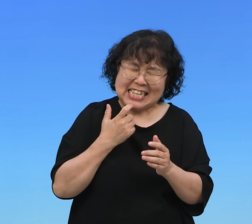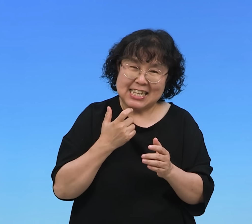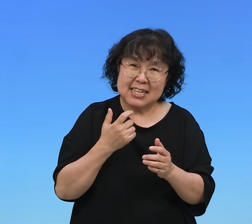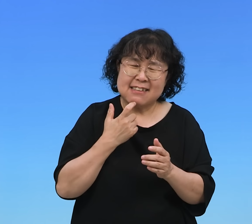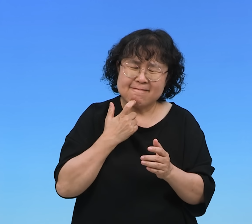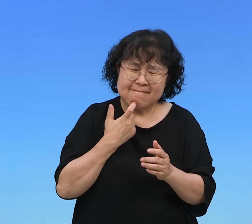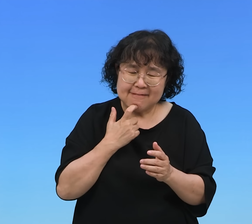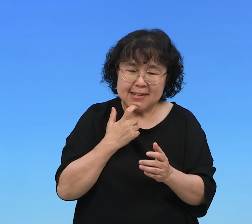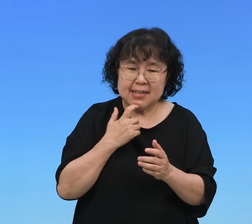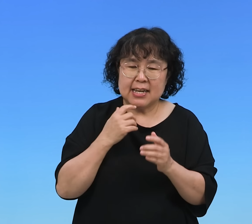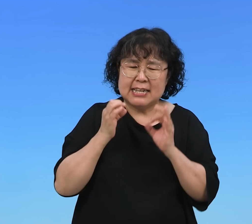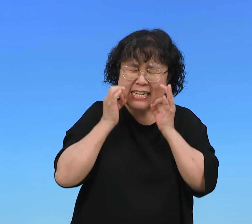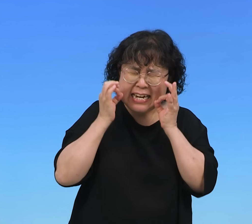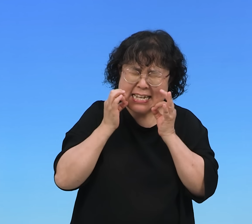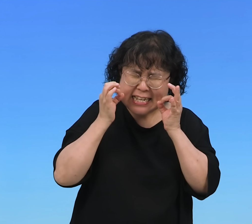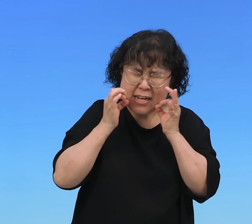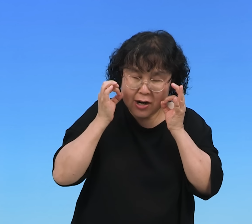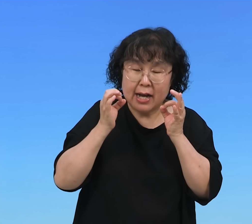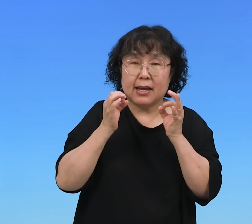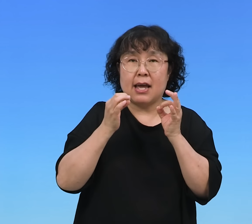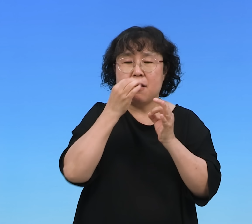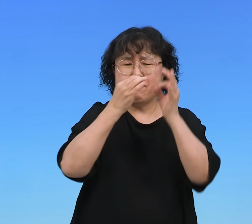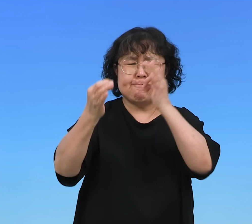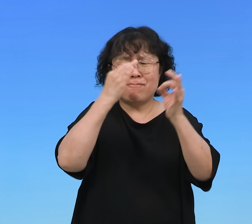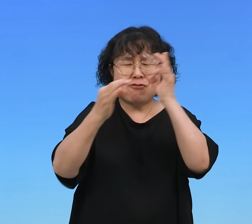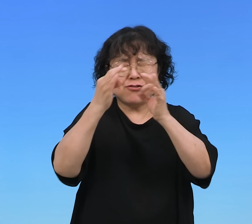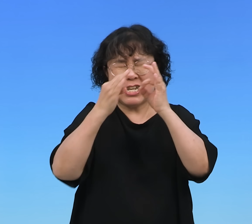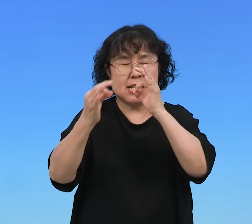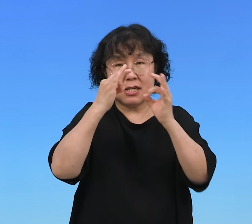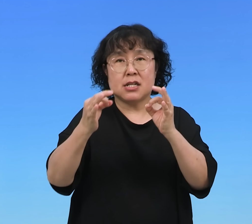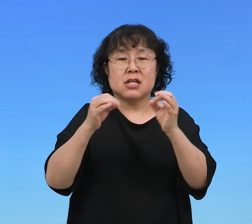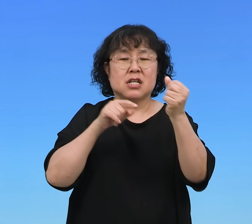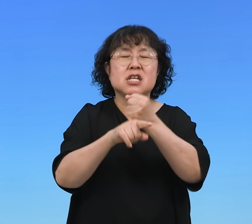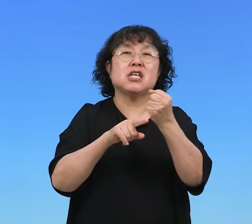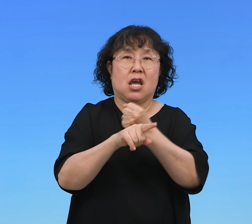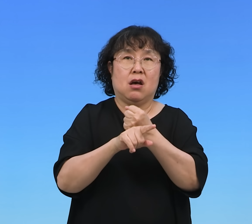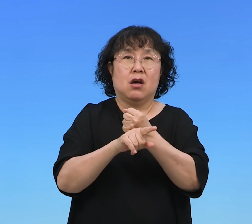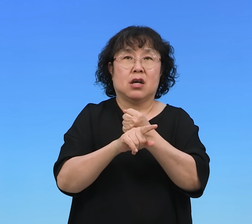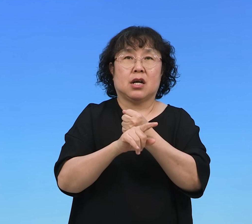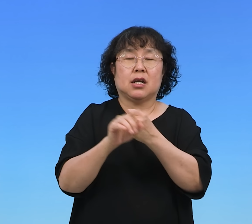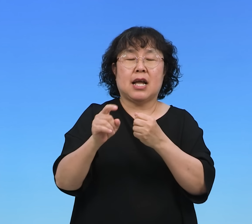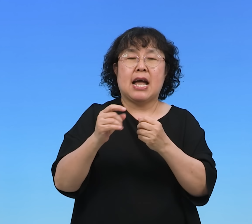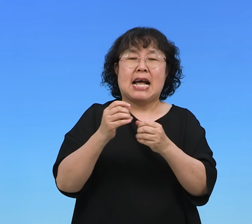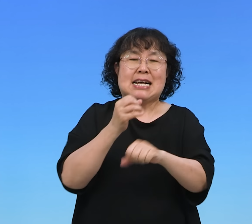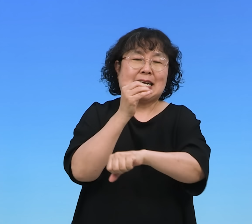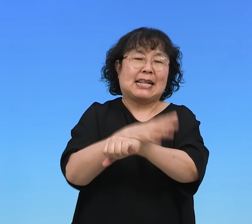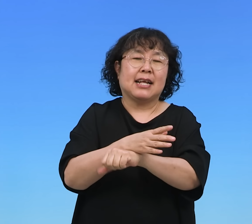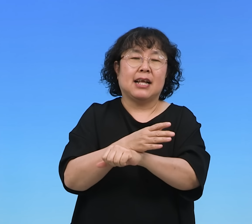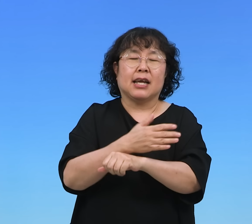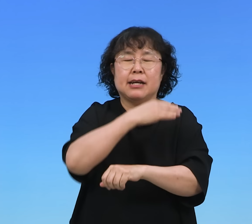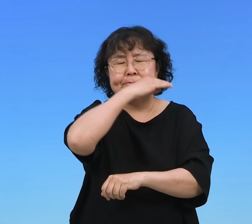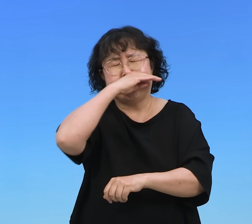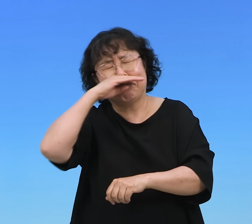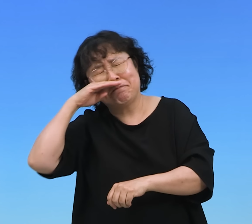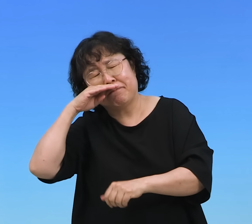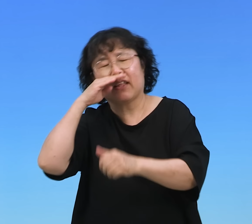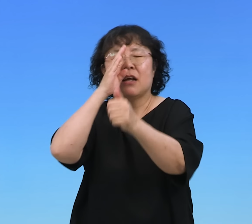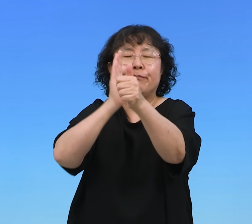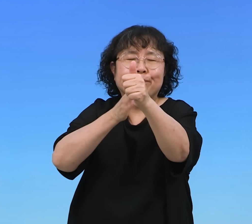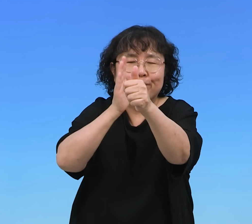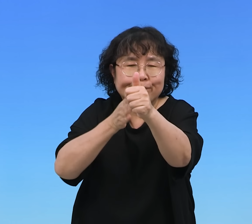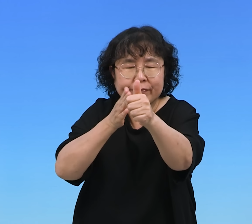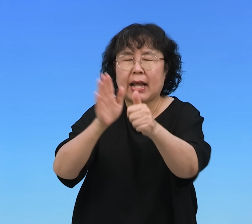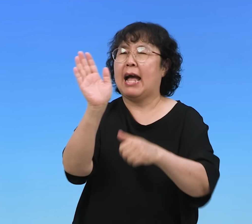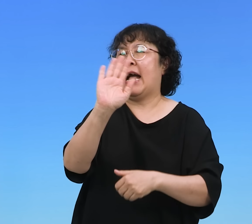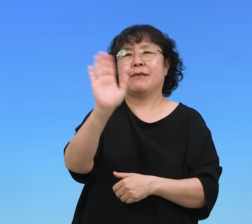이게 뭐 여호와 이스라엘 하나님께 아뢰여 이르되, 그래서 뭐 아뢰어가지고 응답해 주시면 다행이고 뭐 안 해줘도 할 수 없고